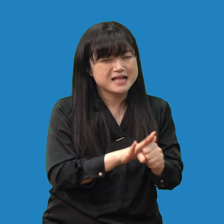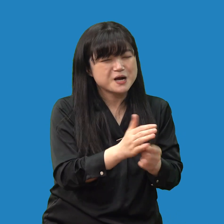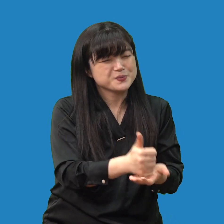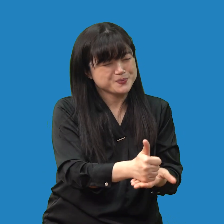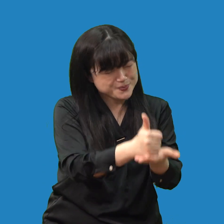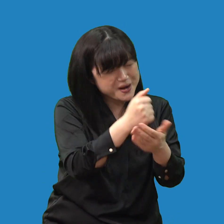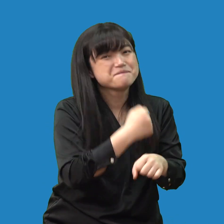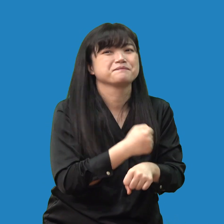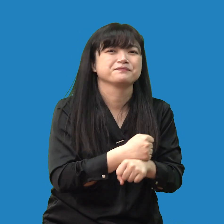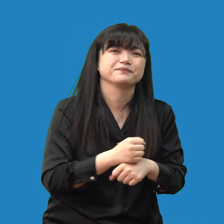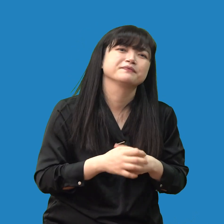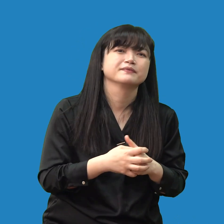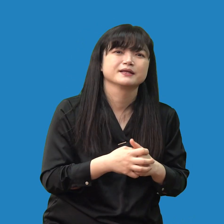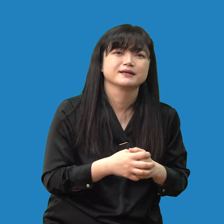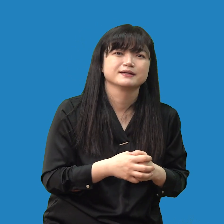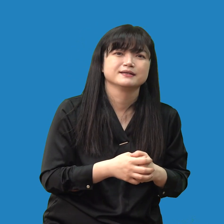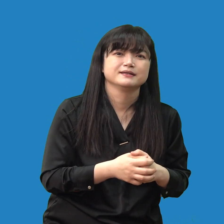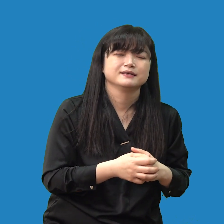사랑하고 존경합니다.